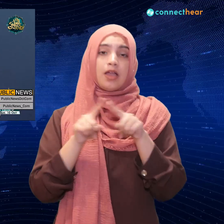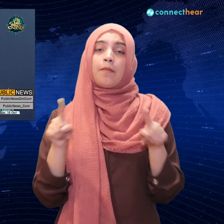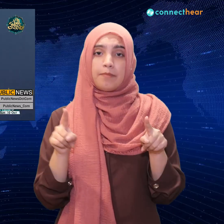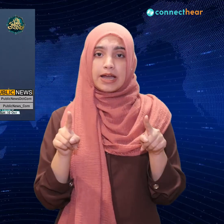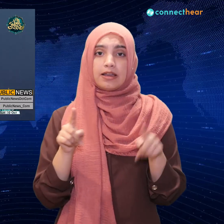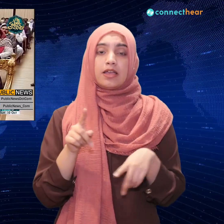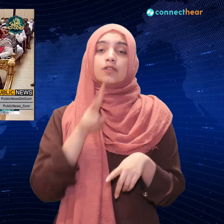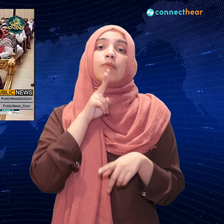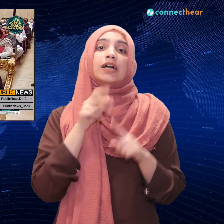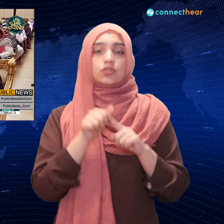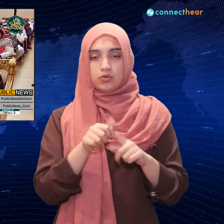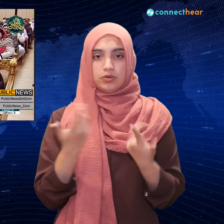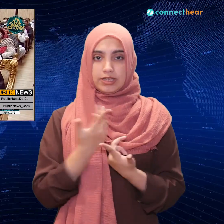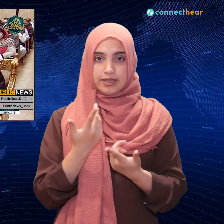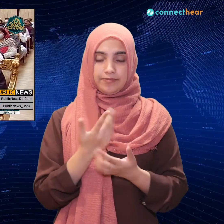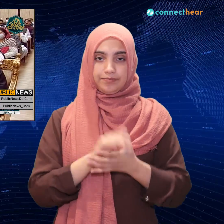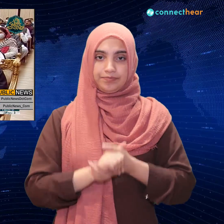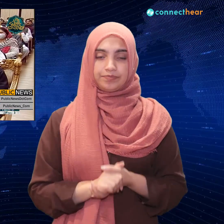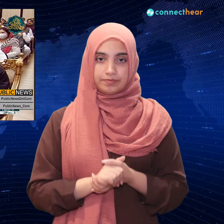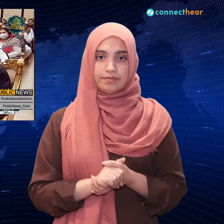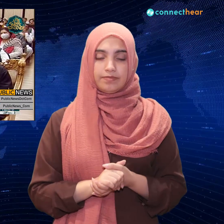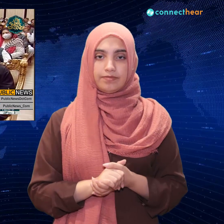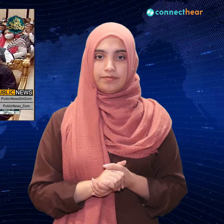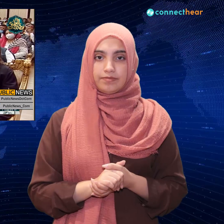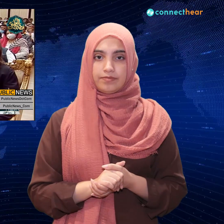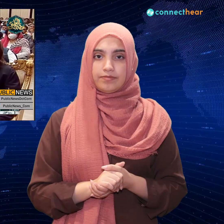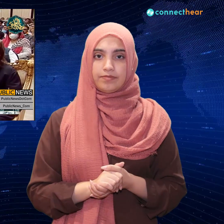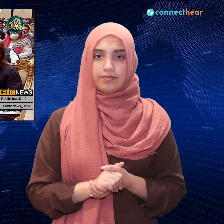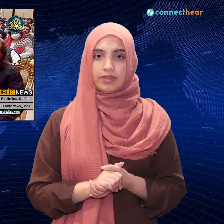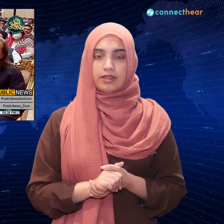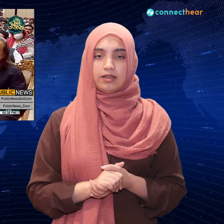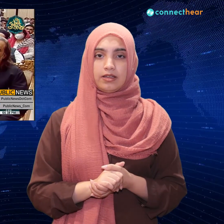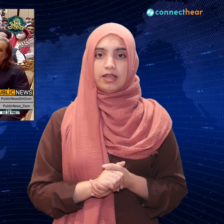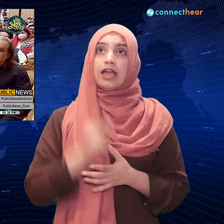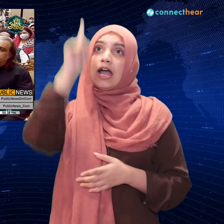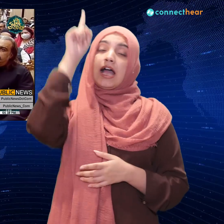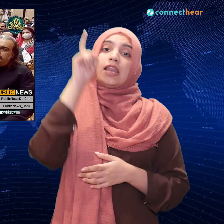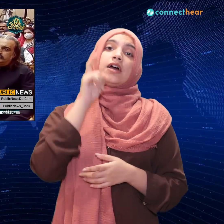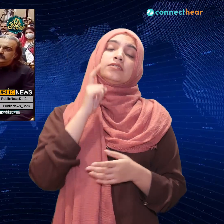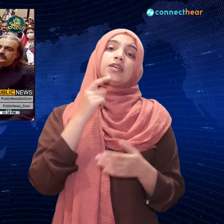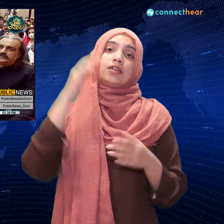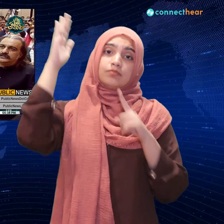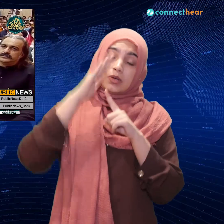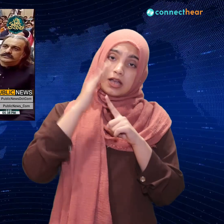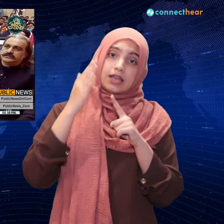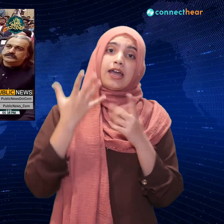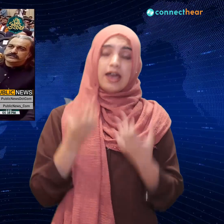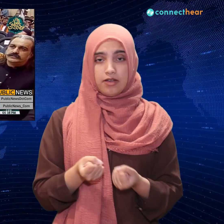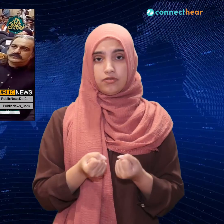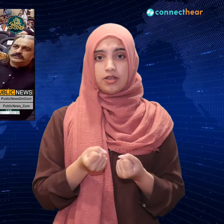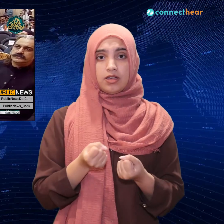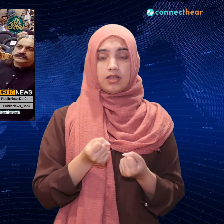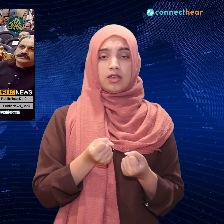بڑی بات رحمت العالمین، سب انسانوں کے لیے رحمت لے کے آئے تھے،